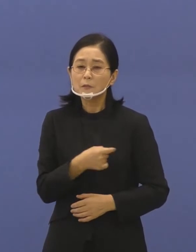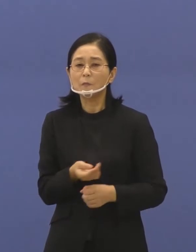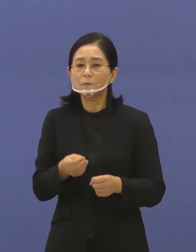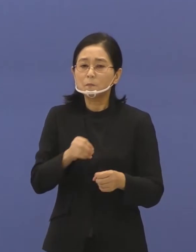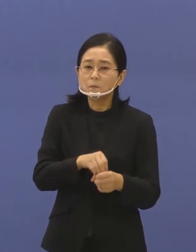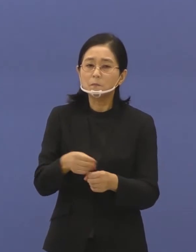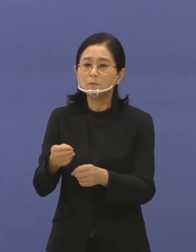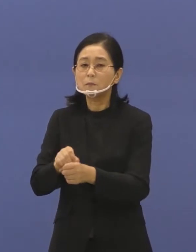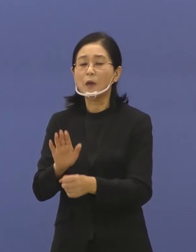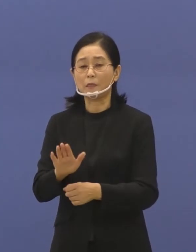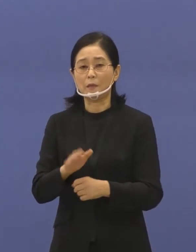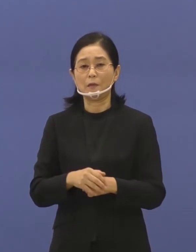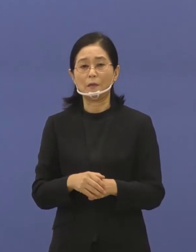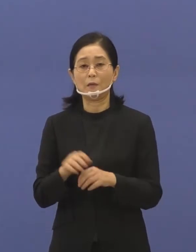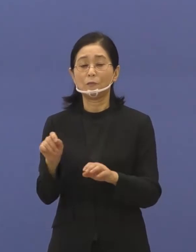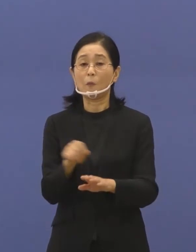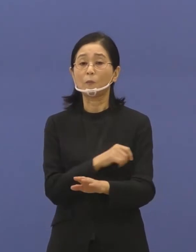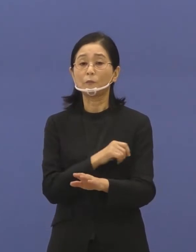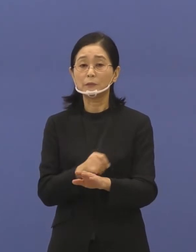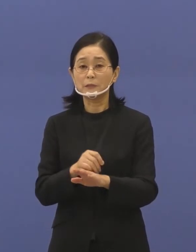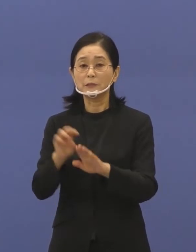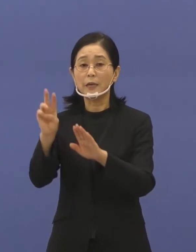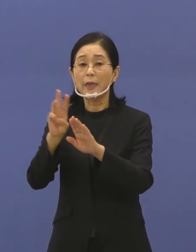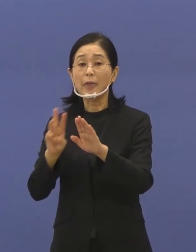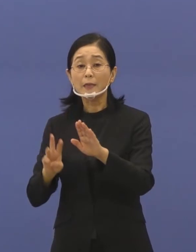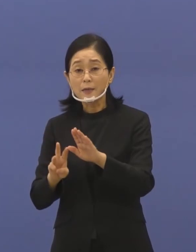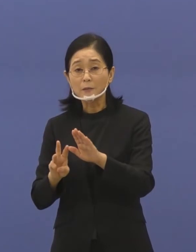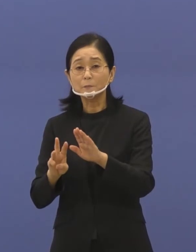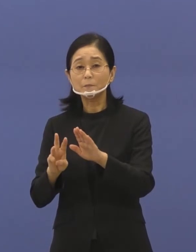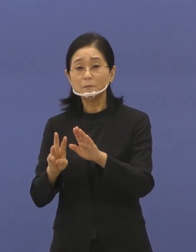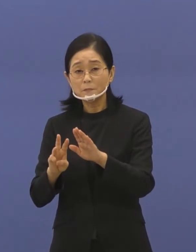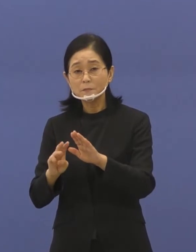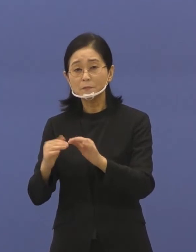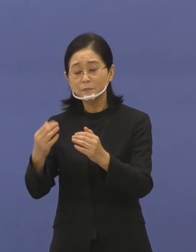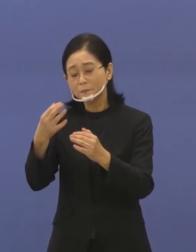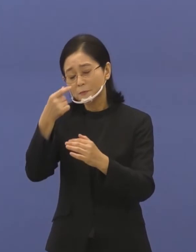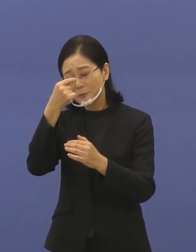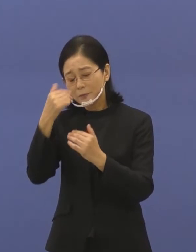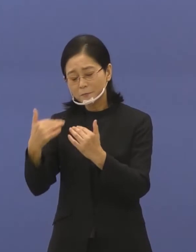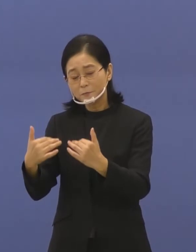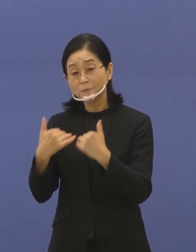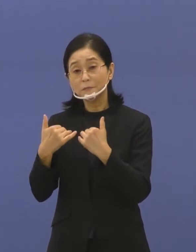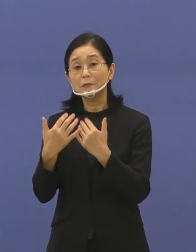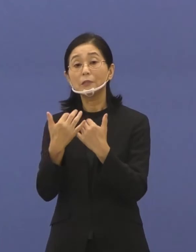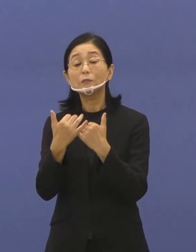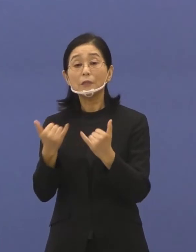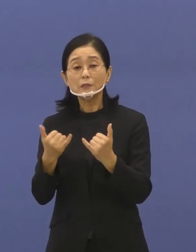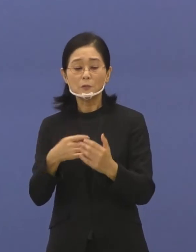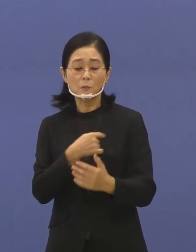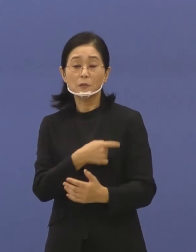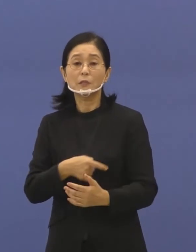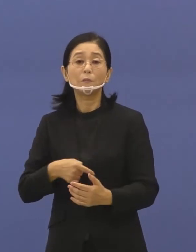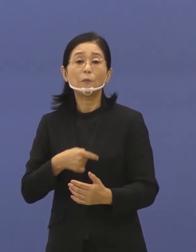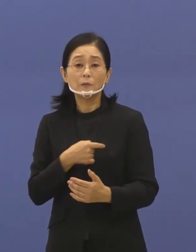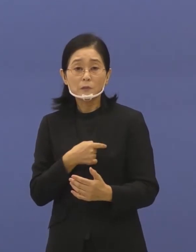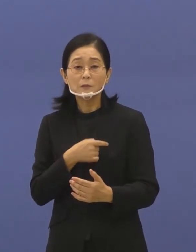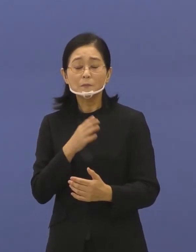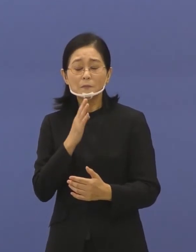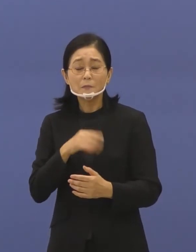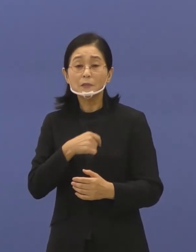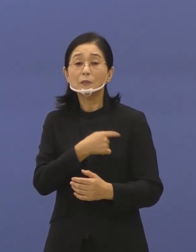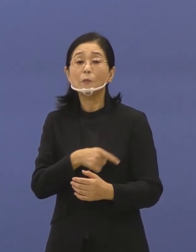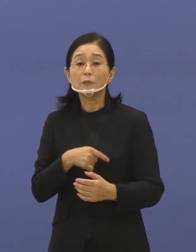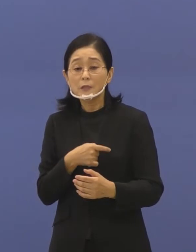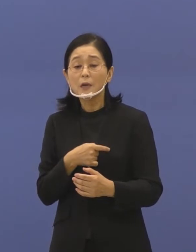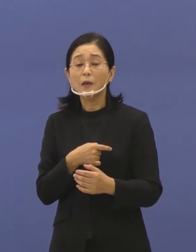で直接被害を受けたような方々のこの真心というのが復興五